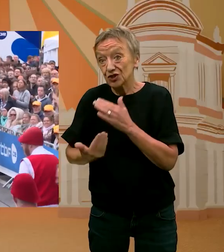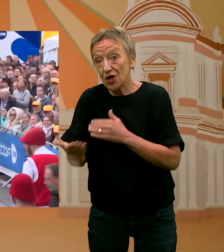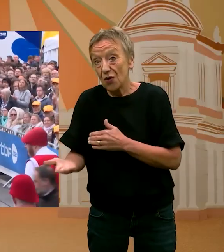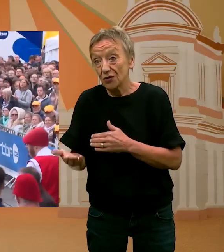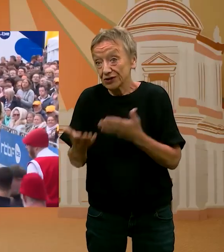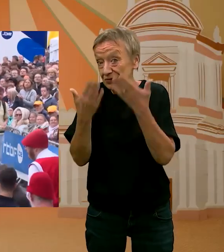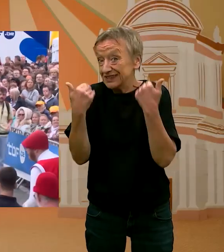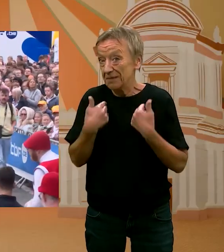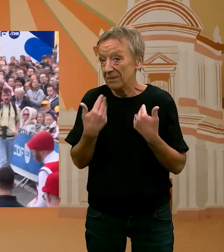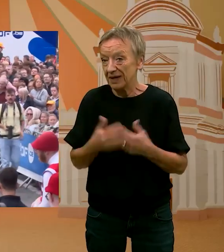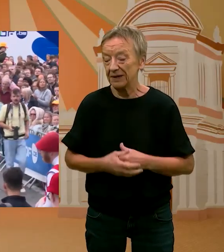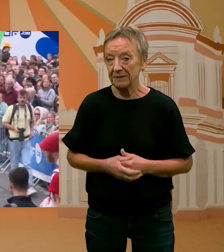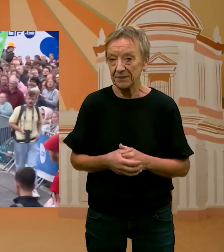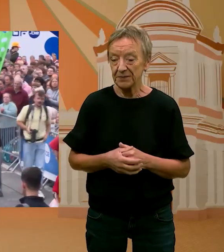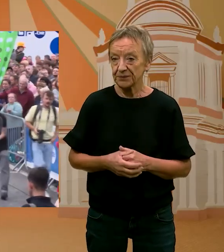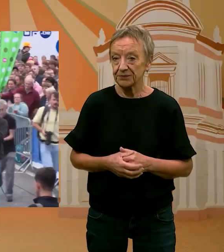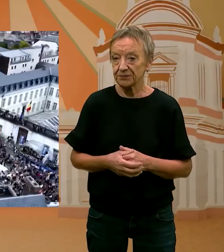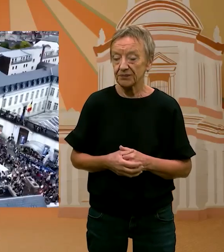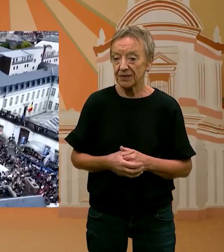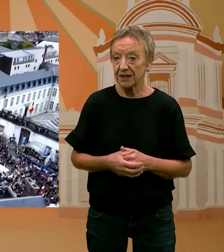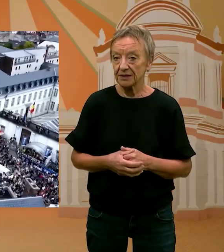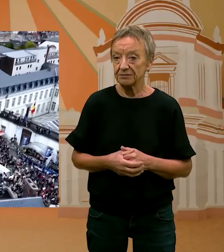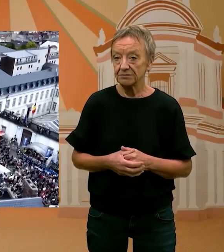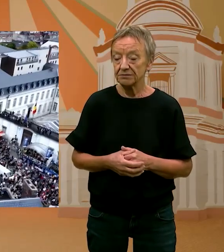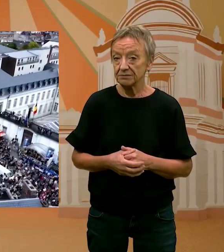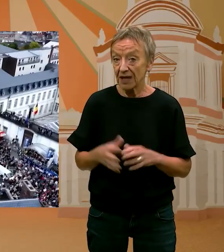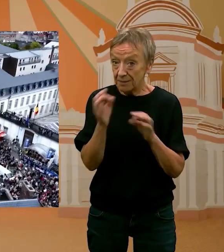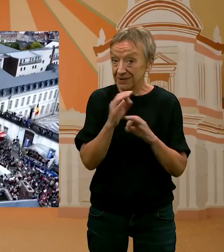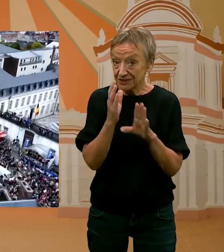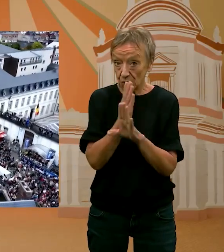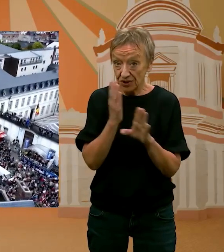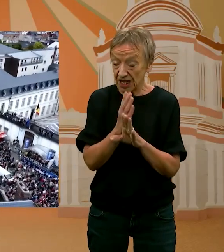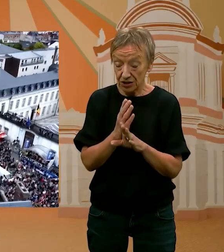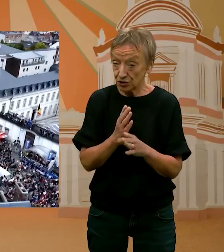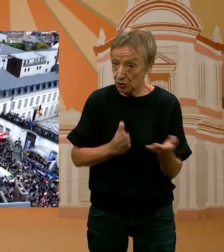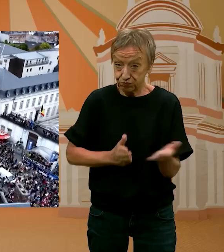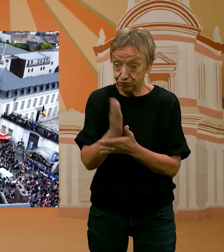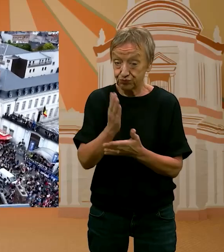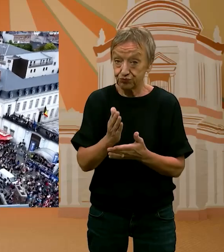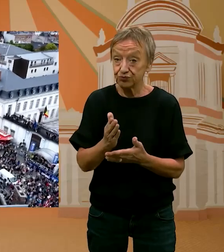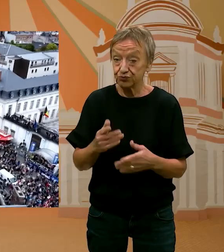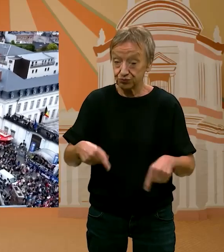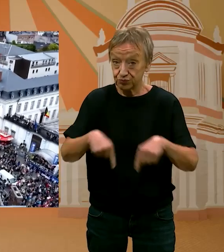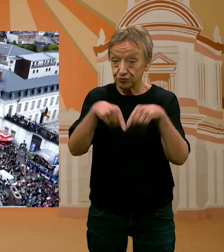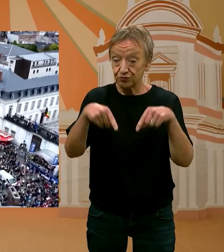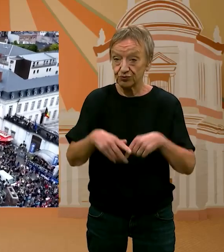un qui refuse ou qui se cache. Ils y vont. Là, Robin, évidemment, il montre son dos, ça lui permet d'un